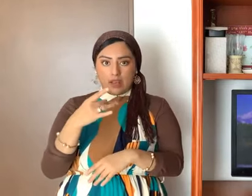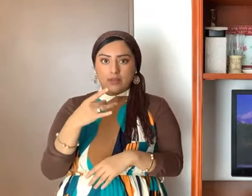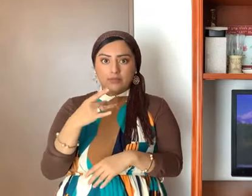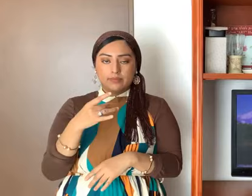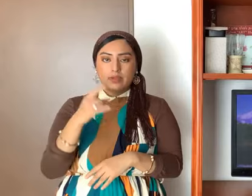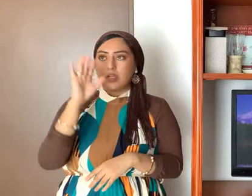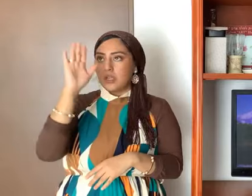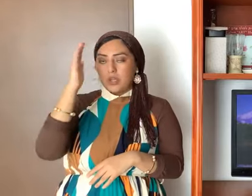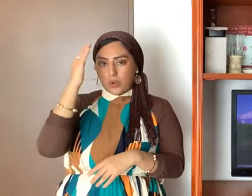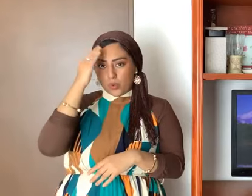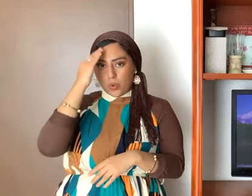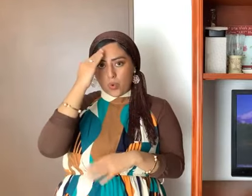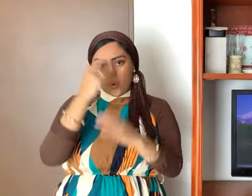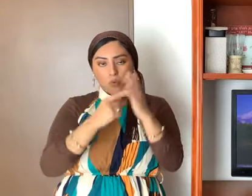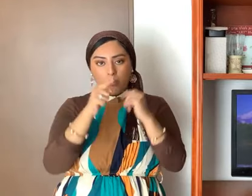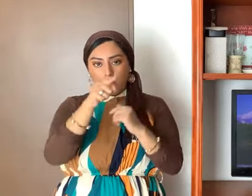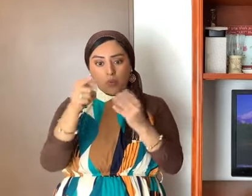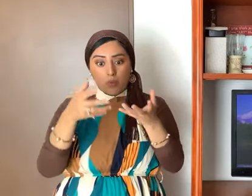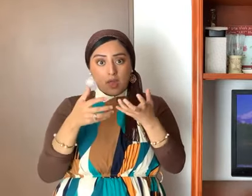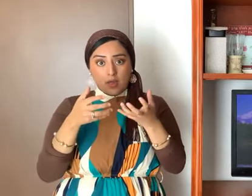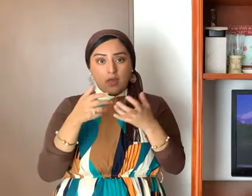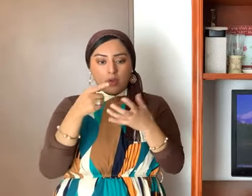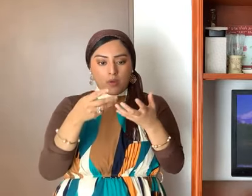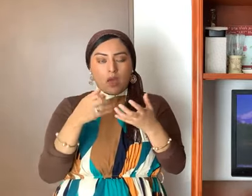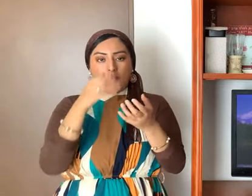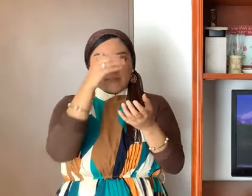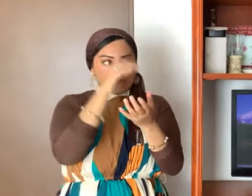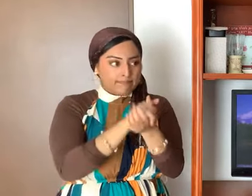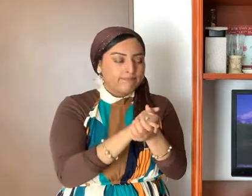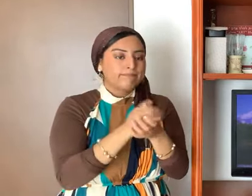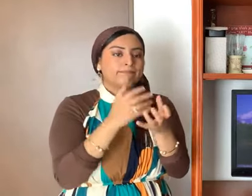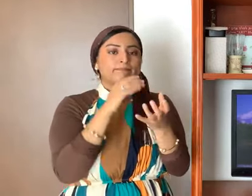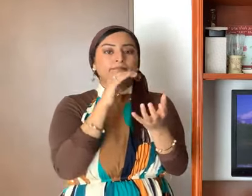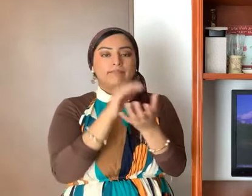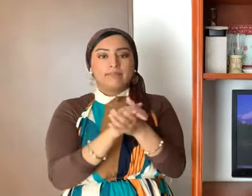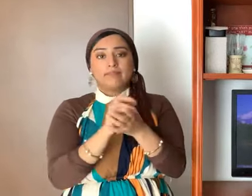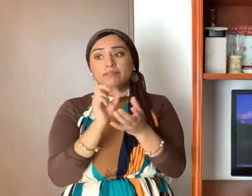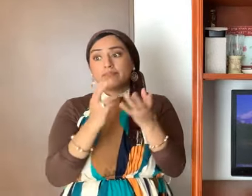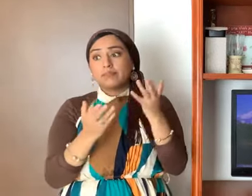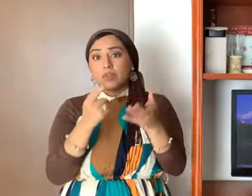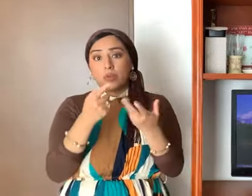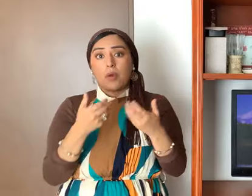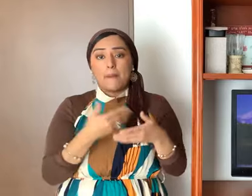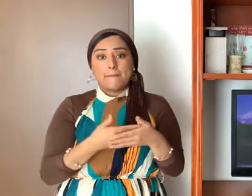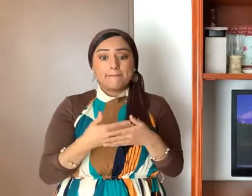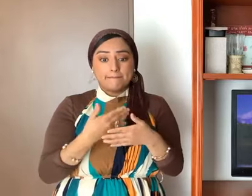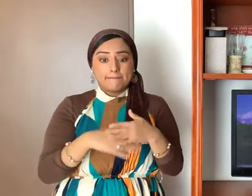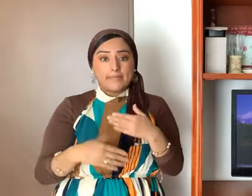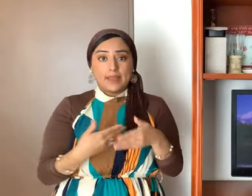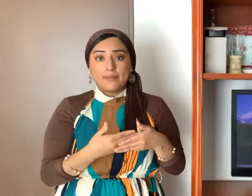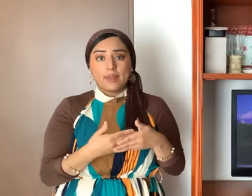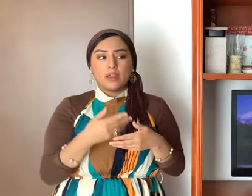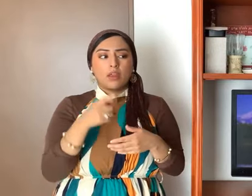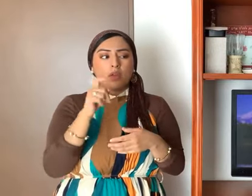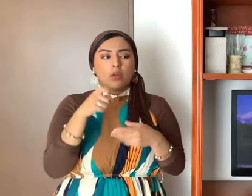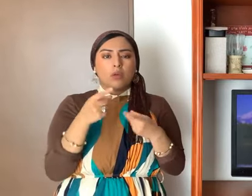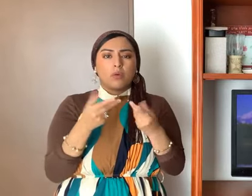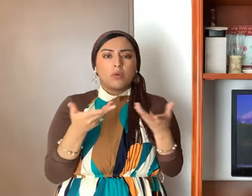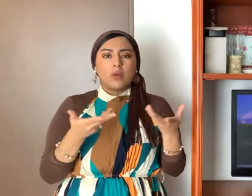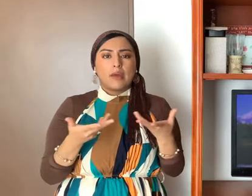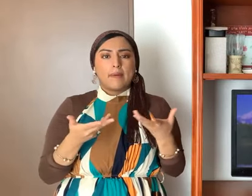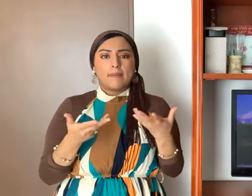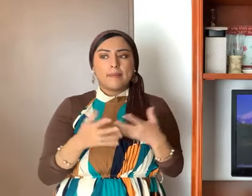pero Él ya sabe qué es lo que tú quieres. ¿Quieres tu esposo? ¿Quieres tu esposa? O tal vez quieres hijos. ¿Qué tienes que